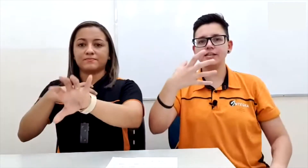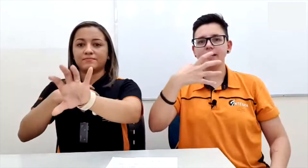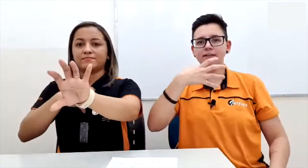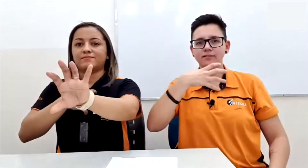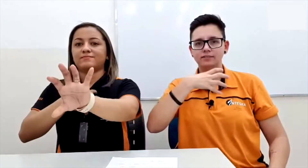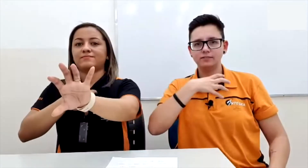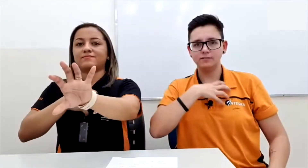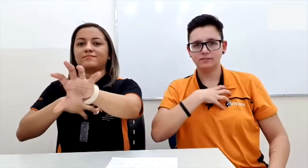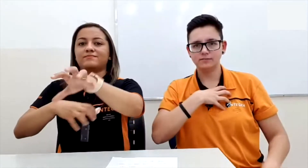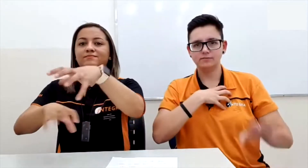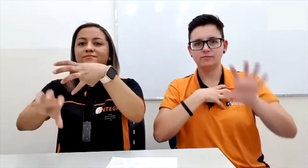Empatia,